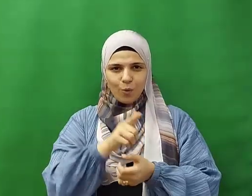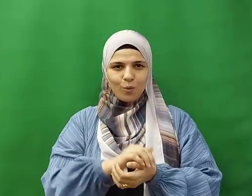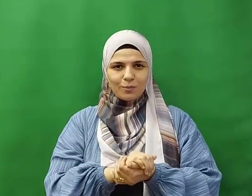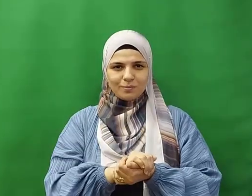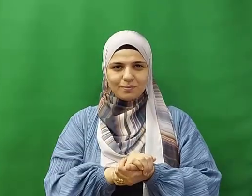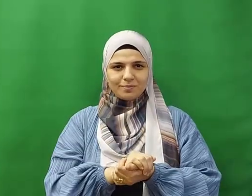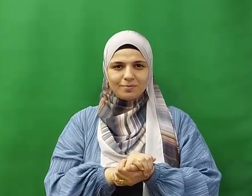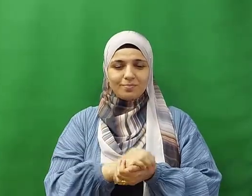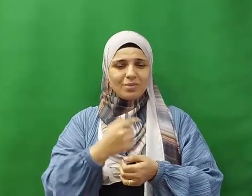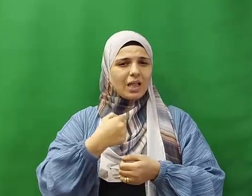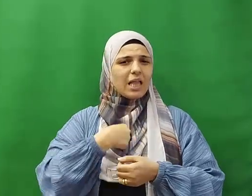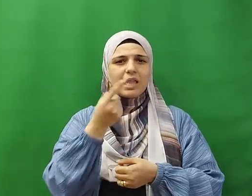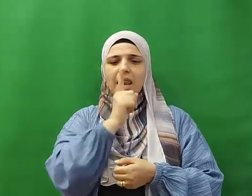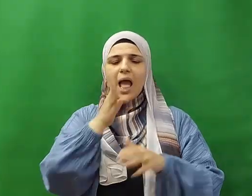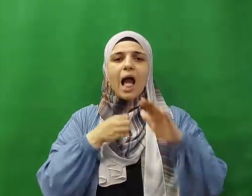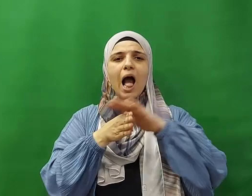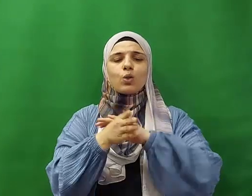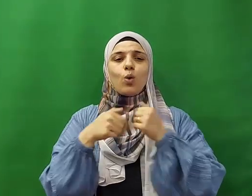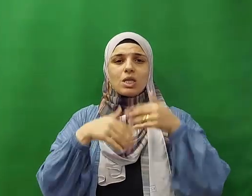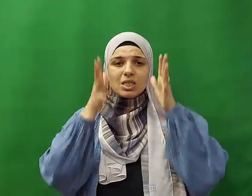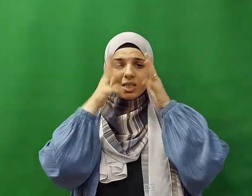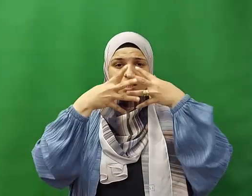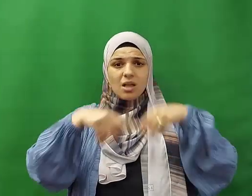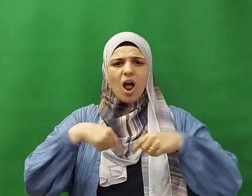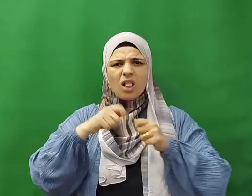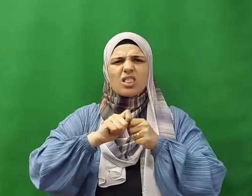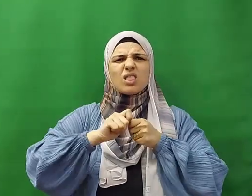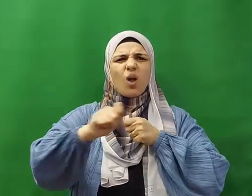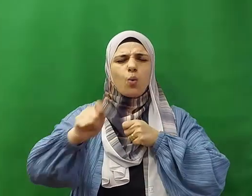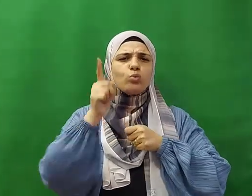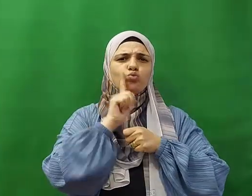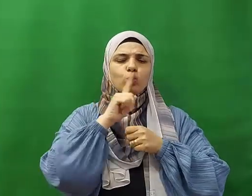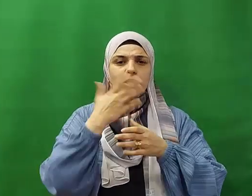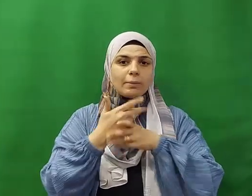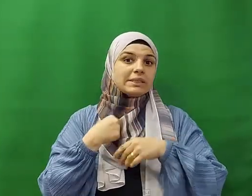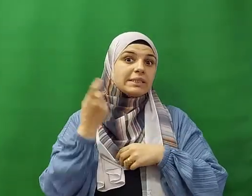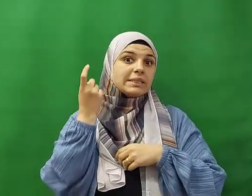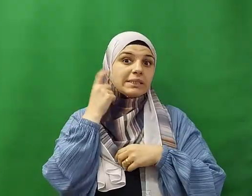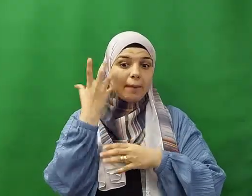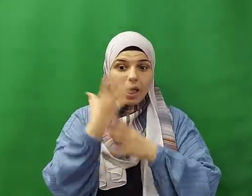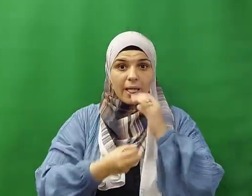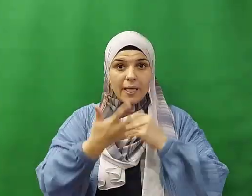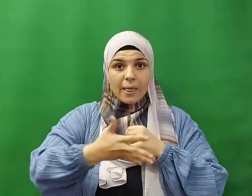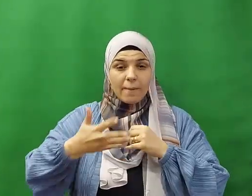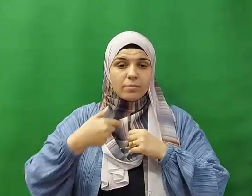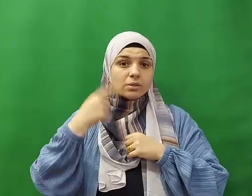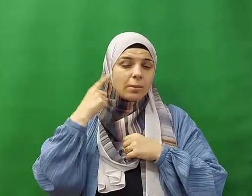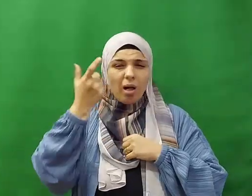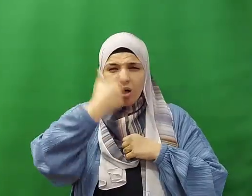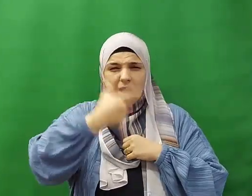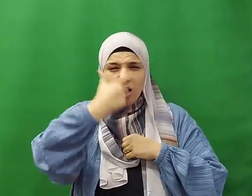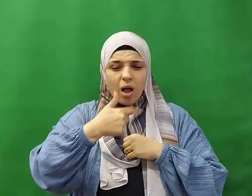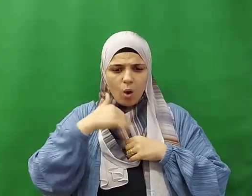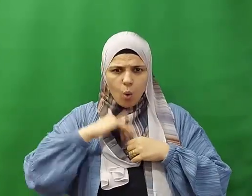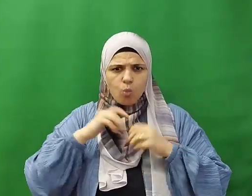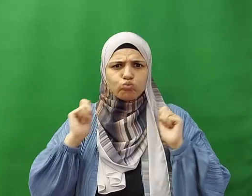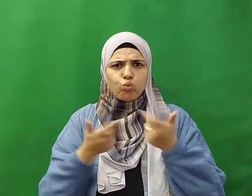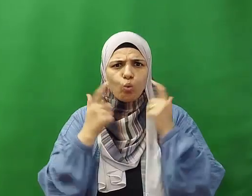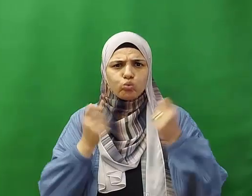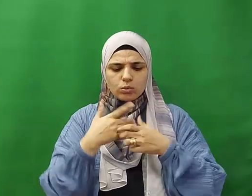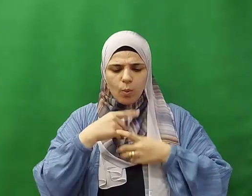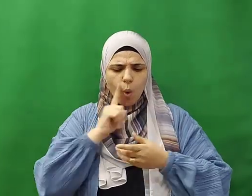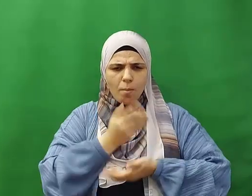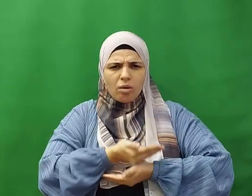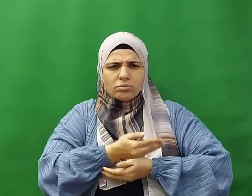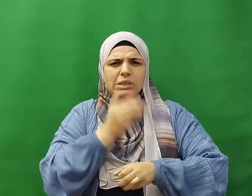عليه وسلم: إني لأدخل الصلاة أريد إطالتها، فأسمع بكاء الصبي فأخفف من شدة